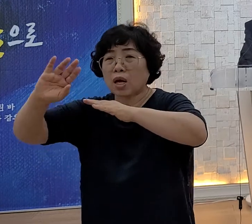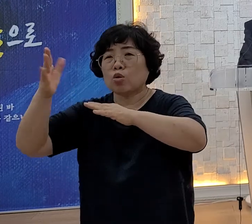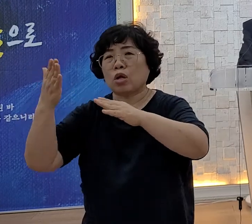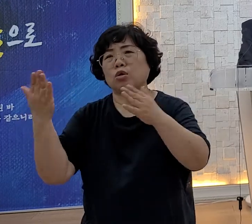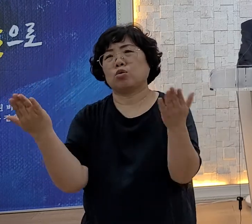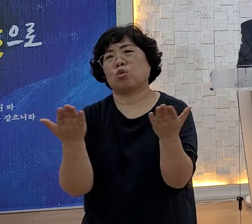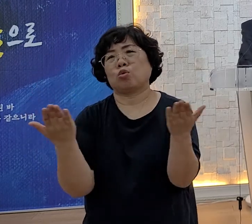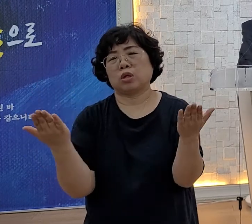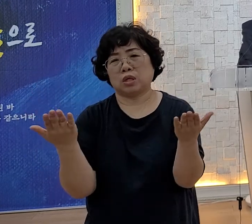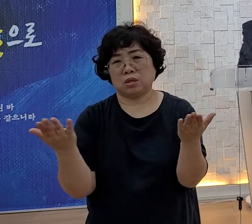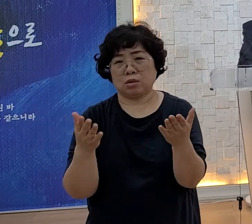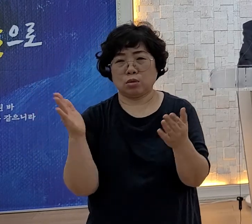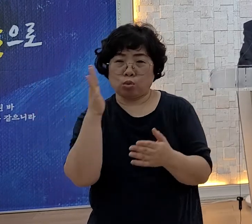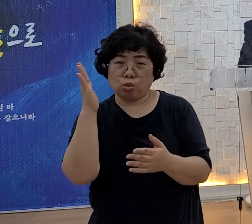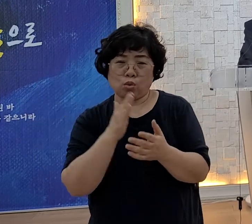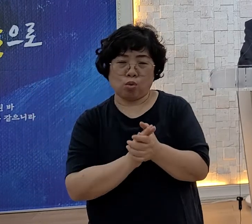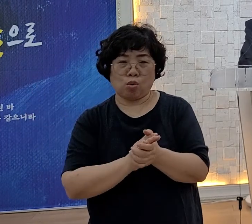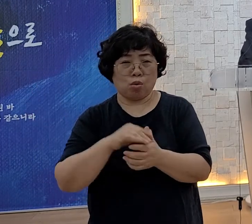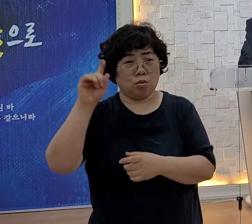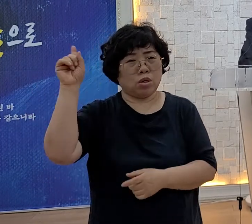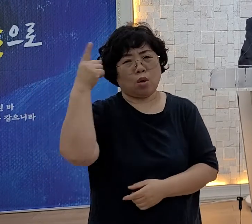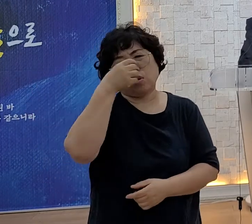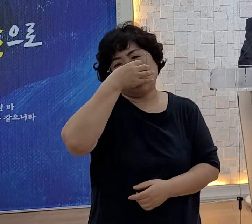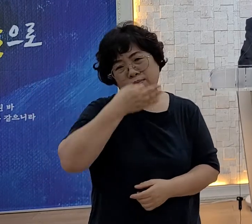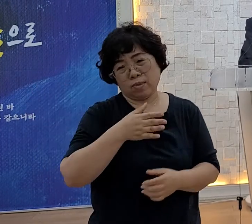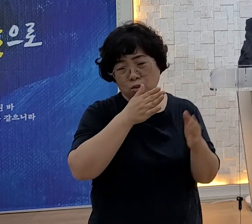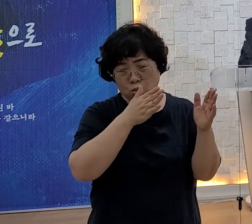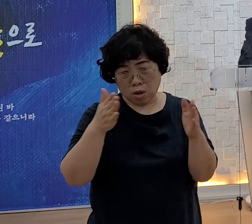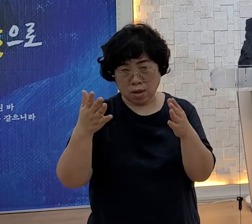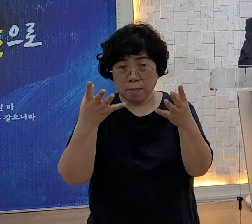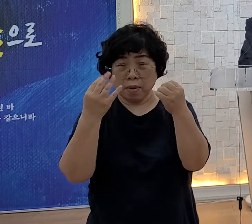땅에서는 발붙일 곳이 없을 만큼 죽이려고